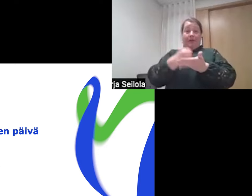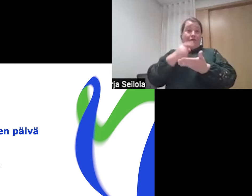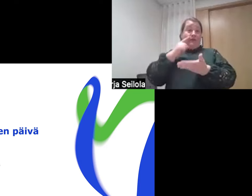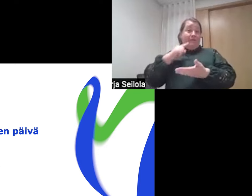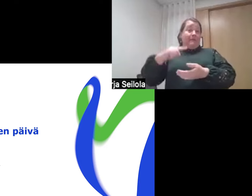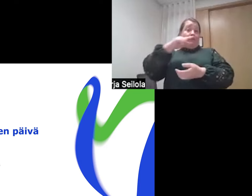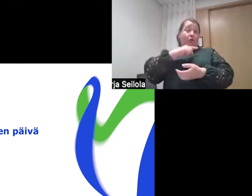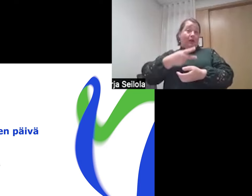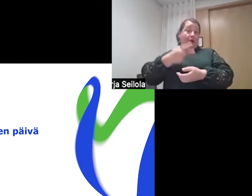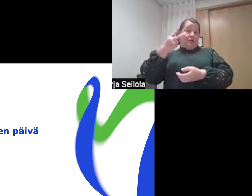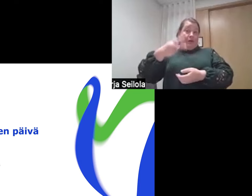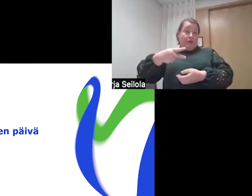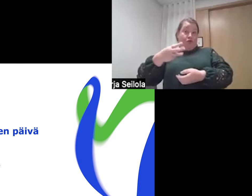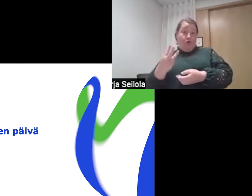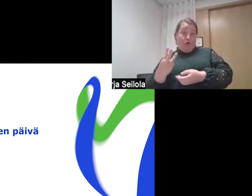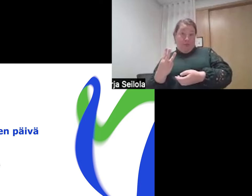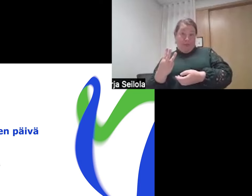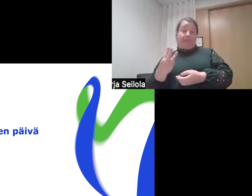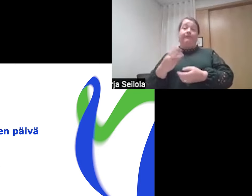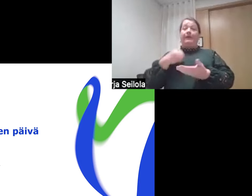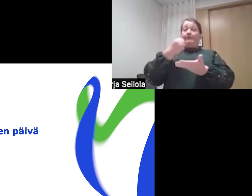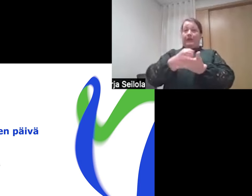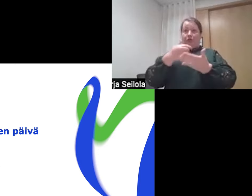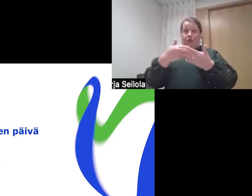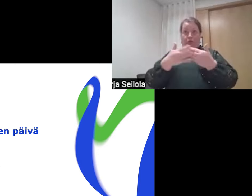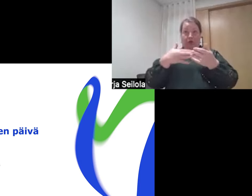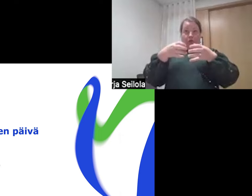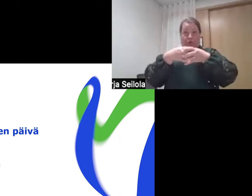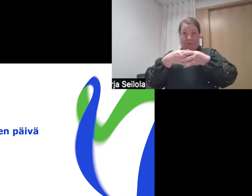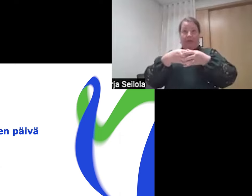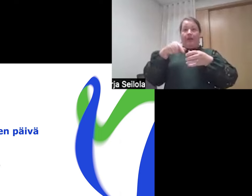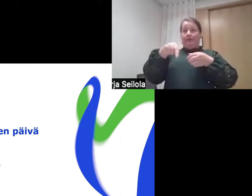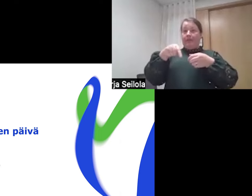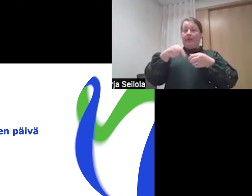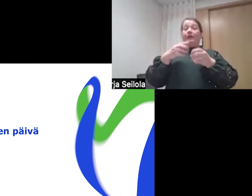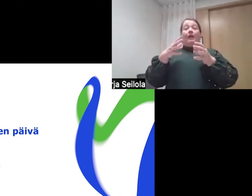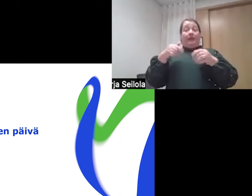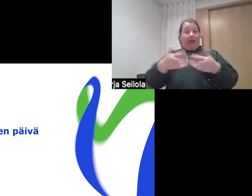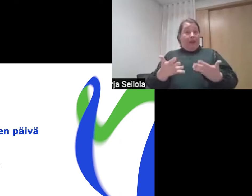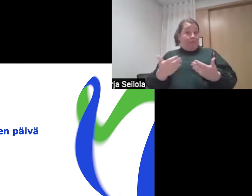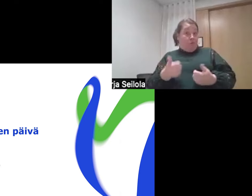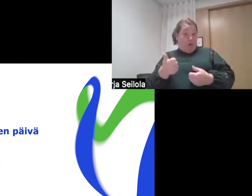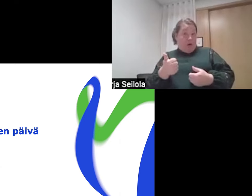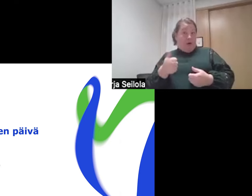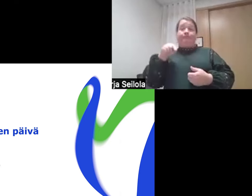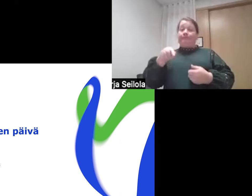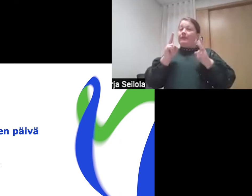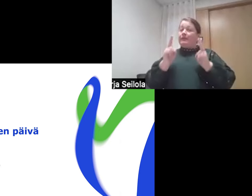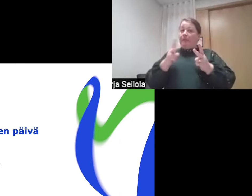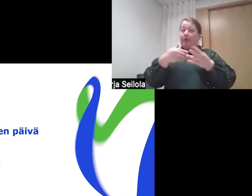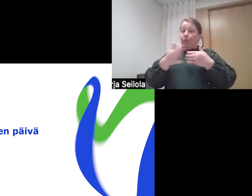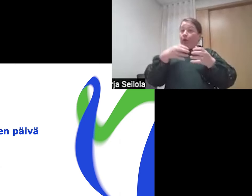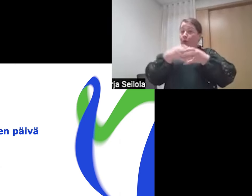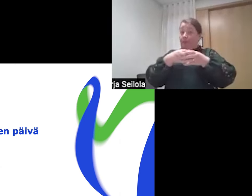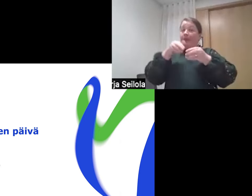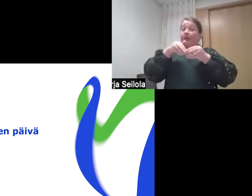hoc työryhmä tänne. Eli se perustettiin itse asiassa jo viime vuoden puolella 2023.